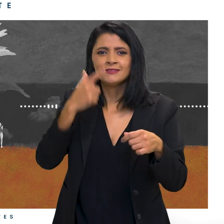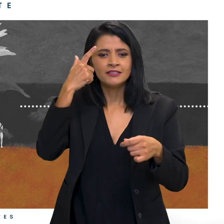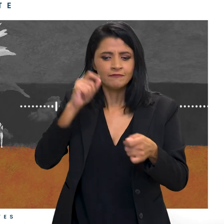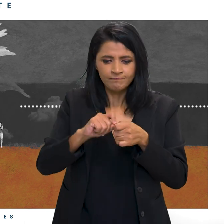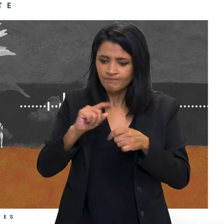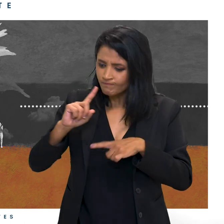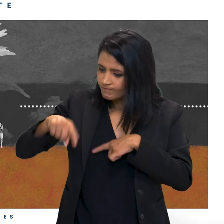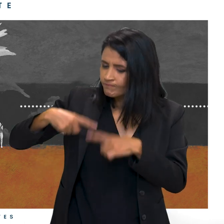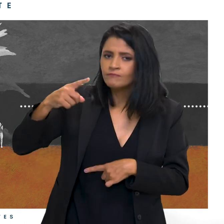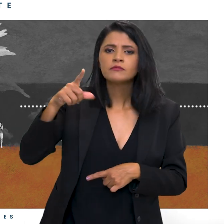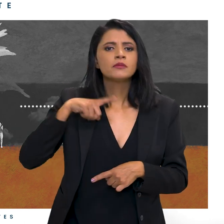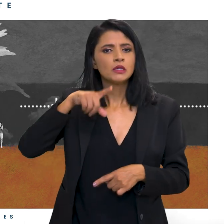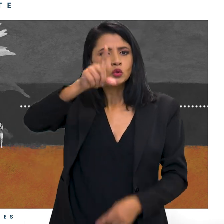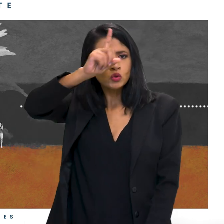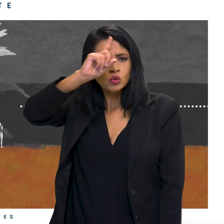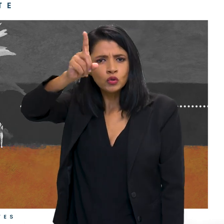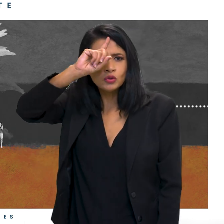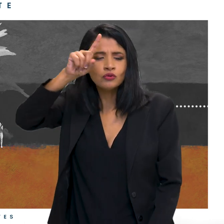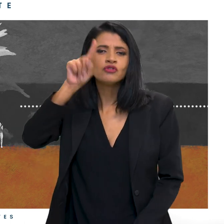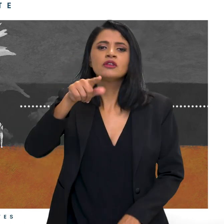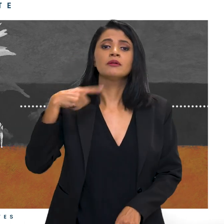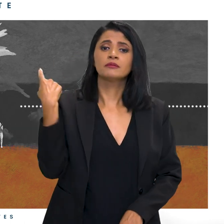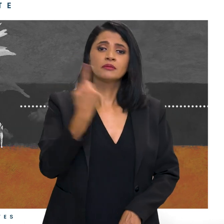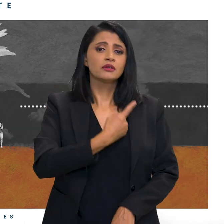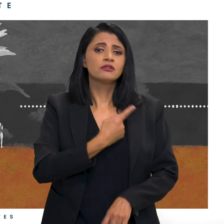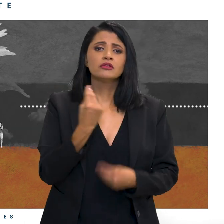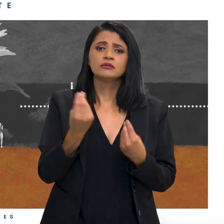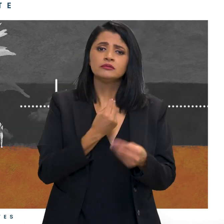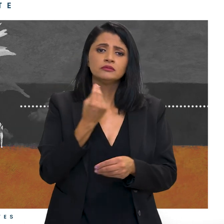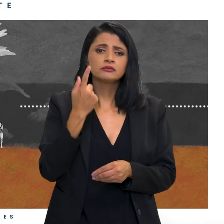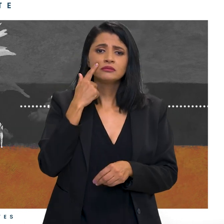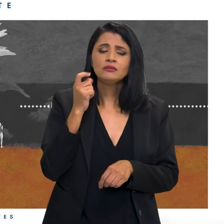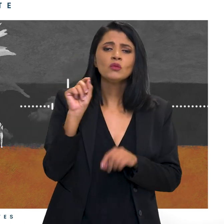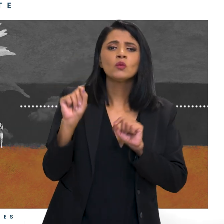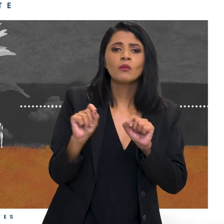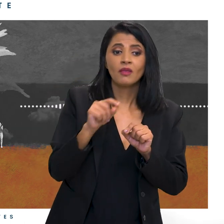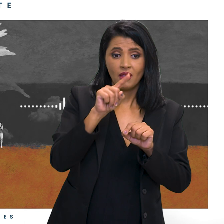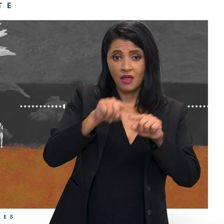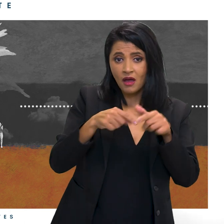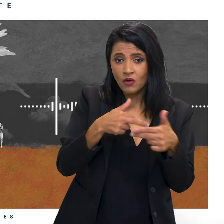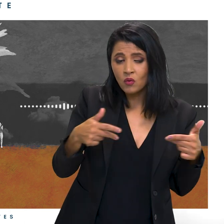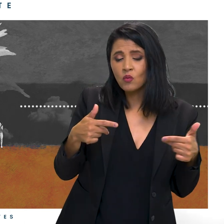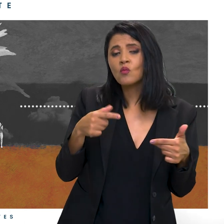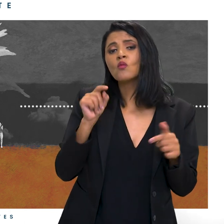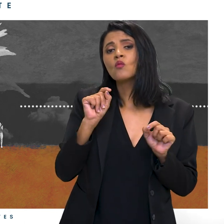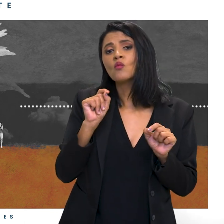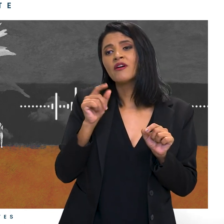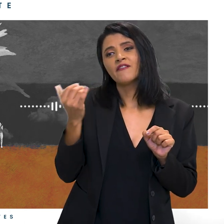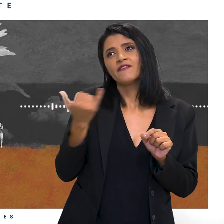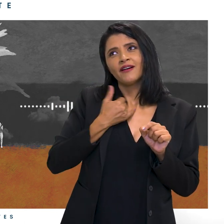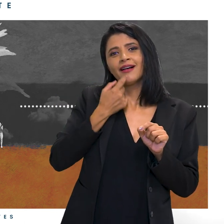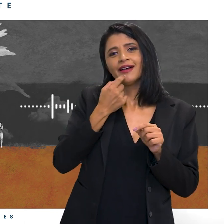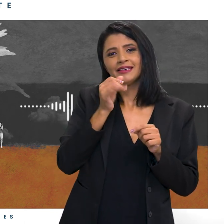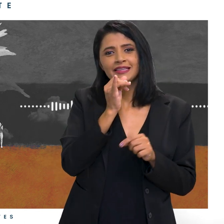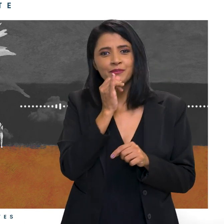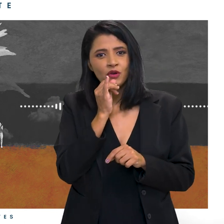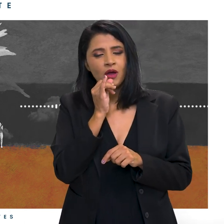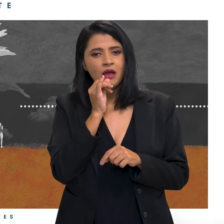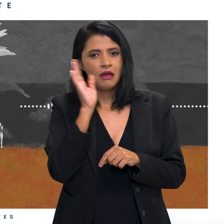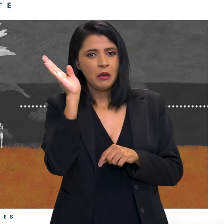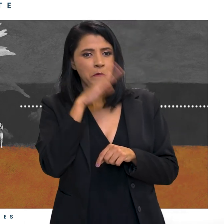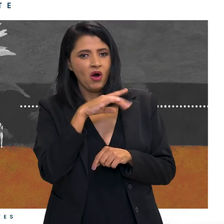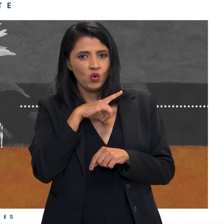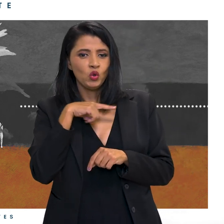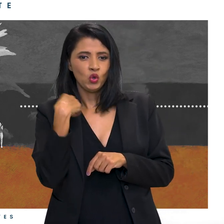se refazer todos os dias para que a gente não deixe com que aquilo que, vamos dizer assim, o mal